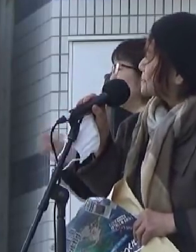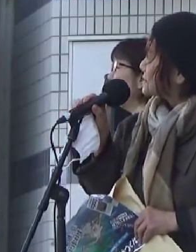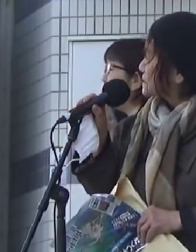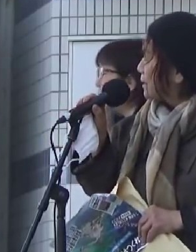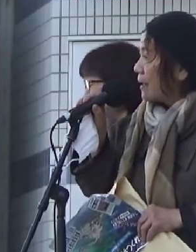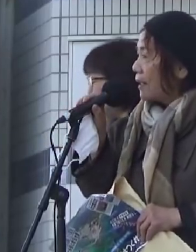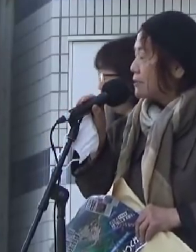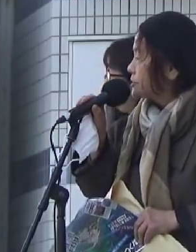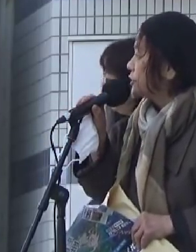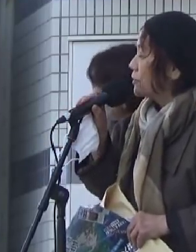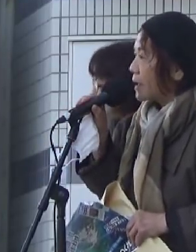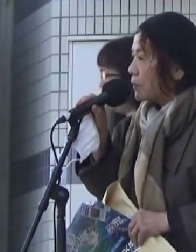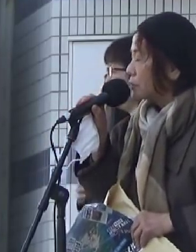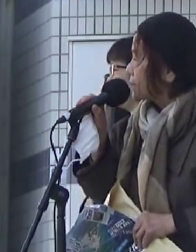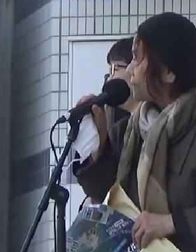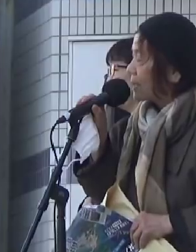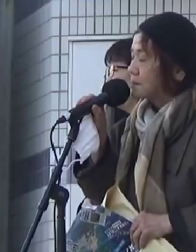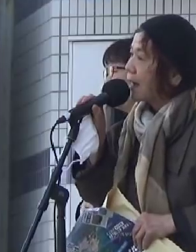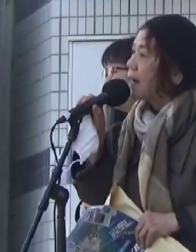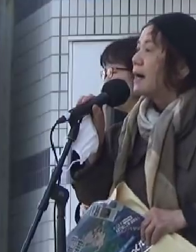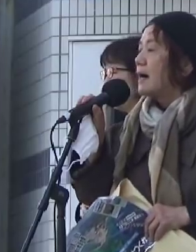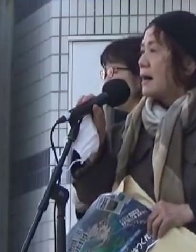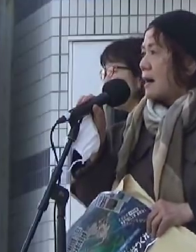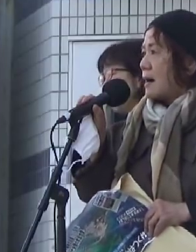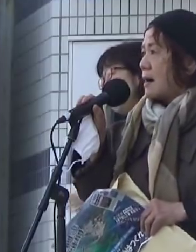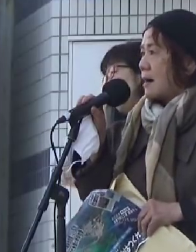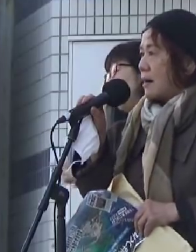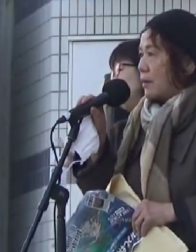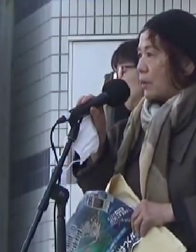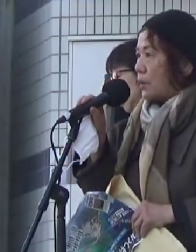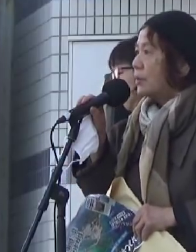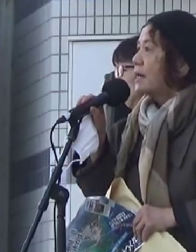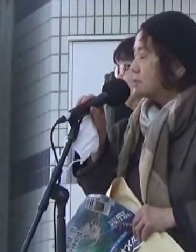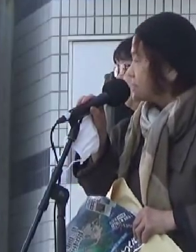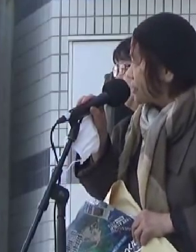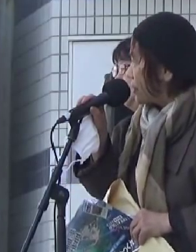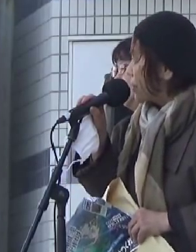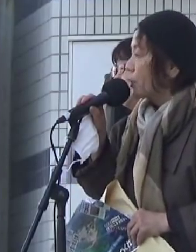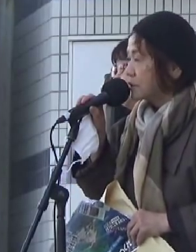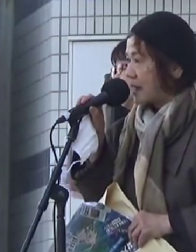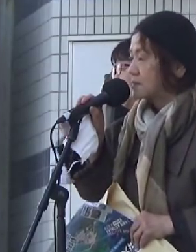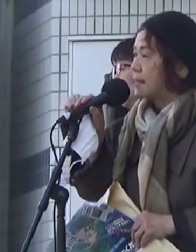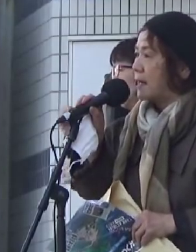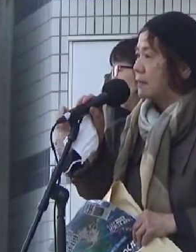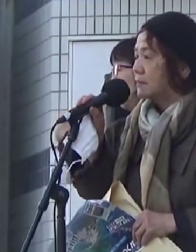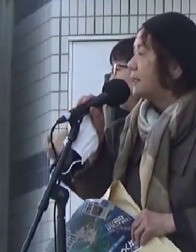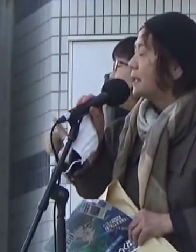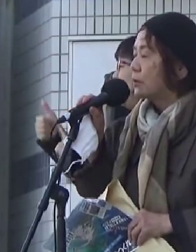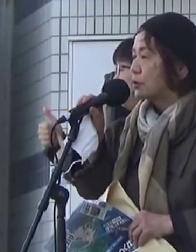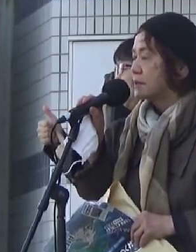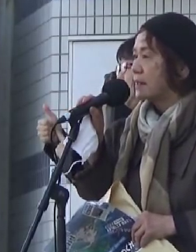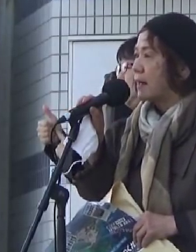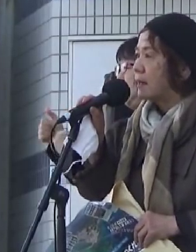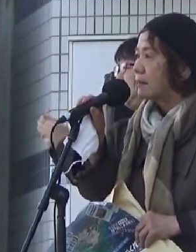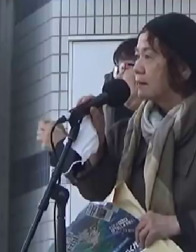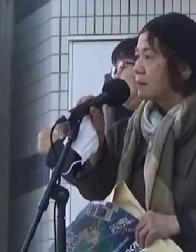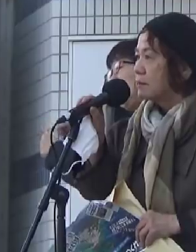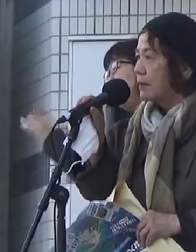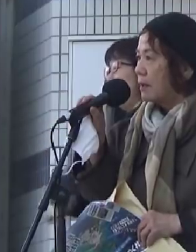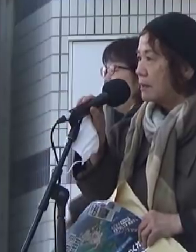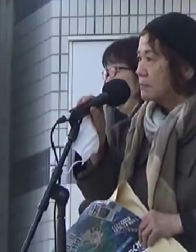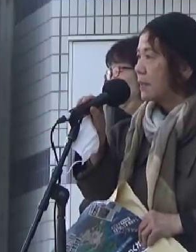に悔しいんです。ジュゴンが殺されました。尾長知事を殺しました。誰が殺した